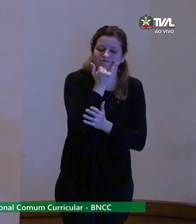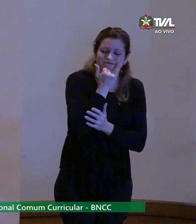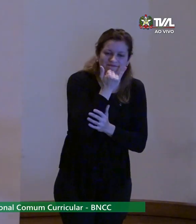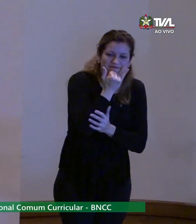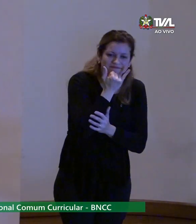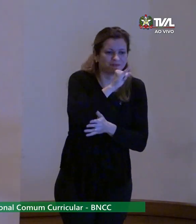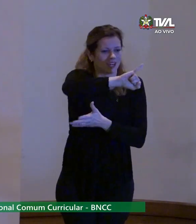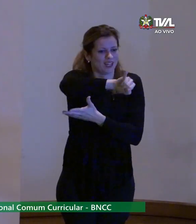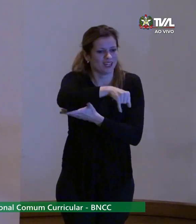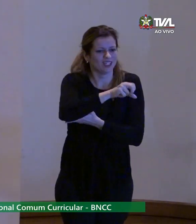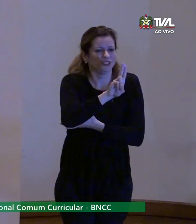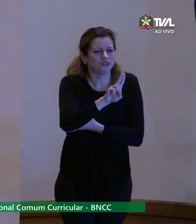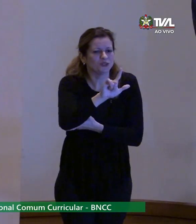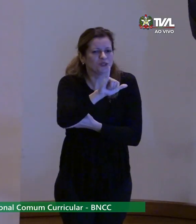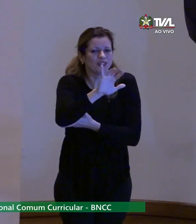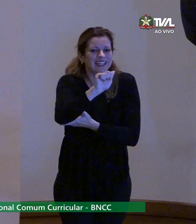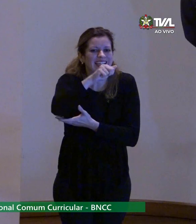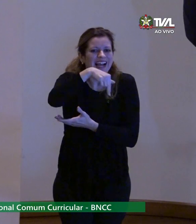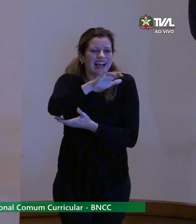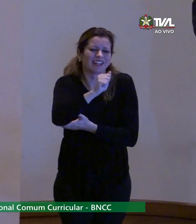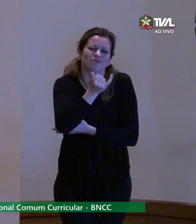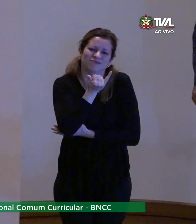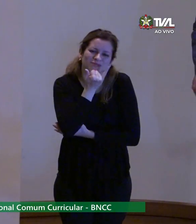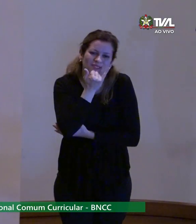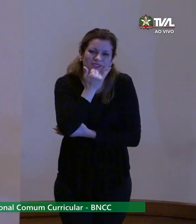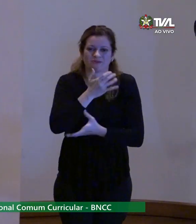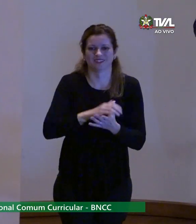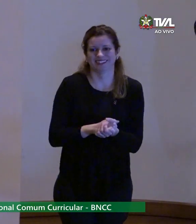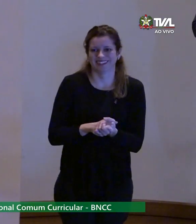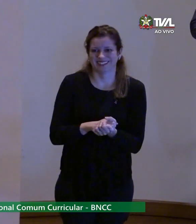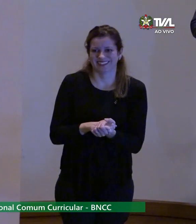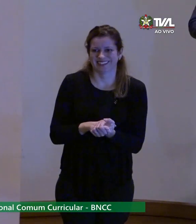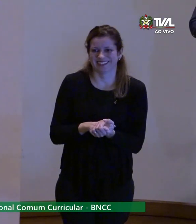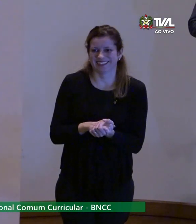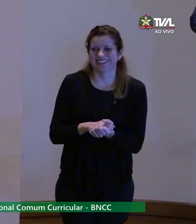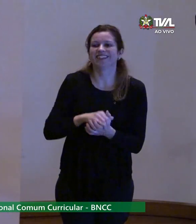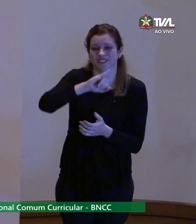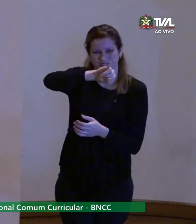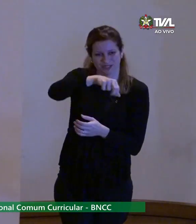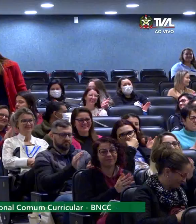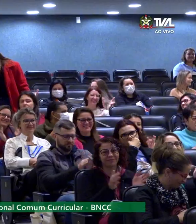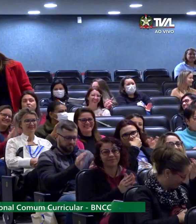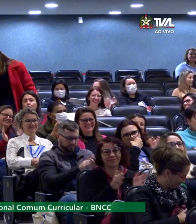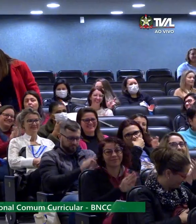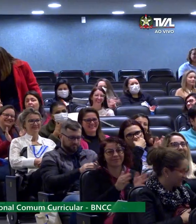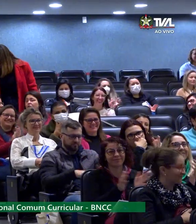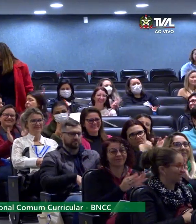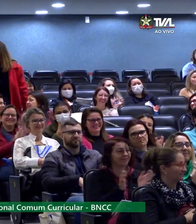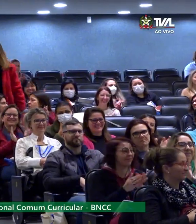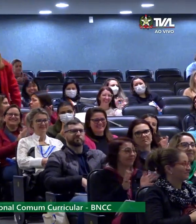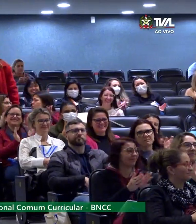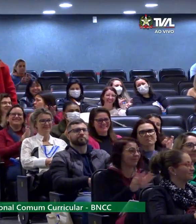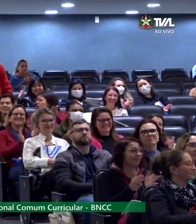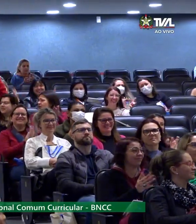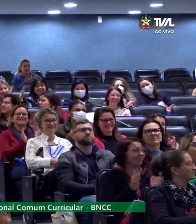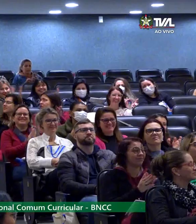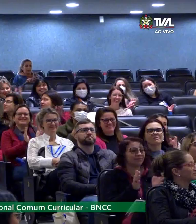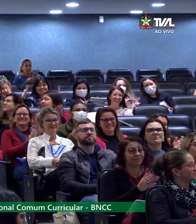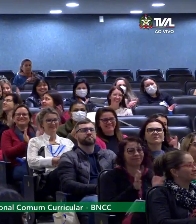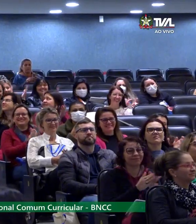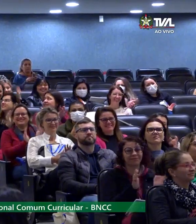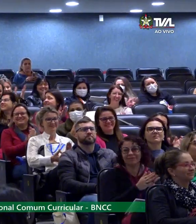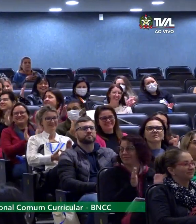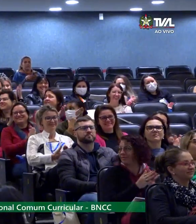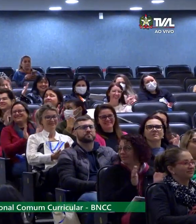perdão de hoje Joyce eu olhei para ela fazer assim ó por que que eu falei Joyce Juliana muito bem e